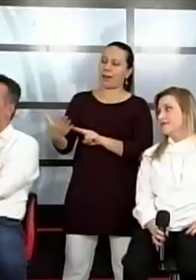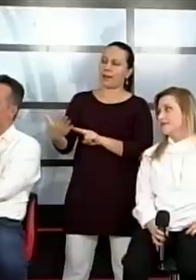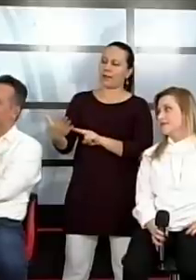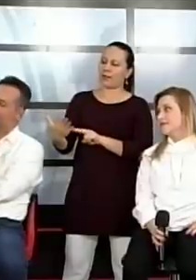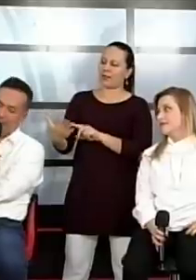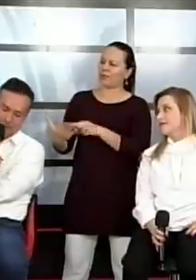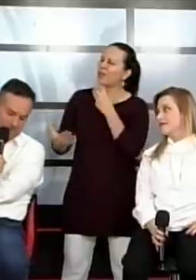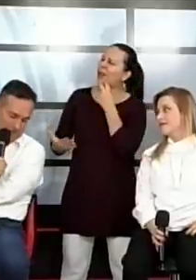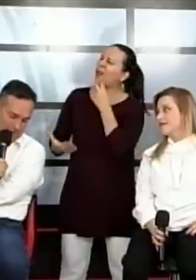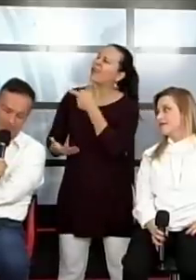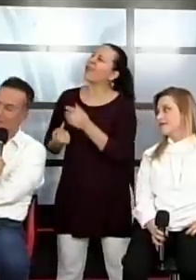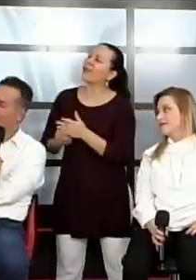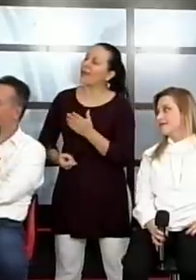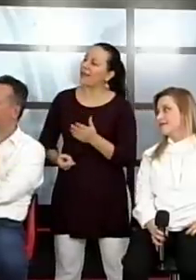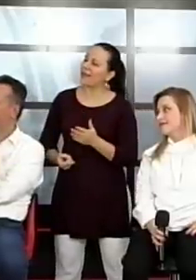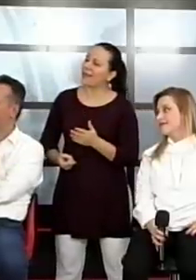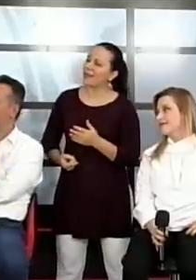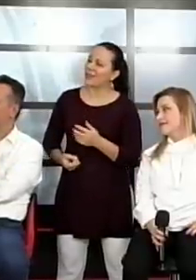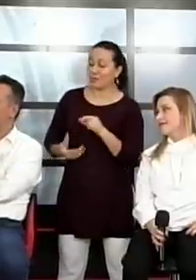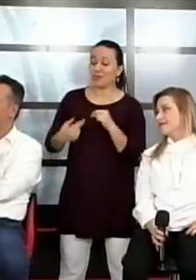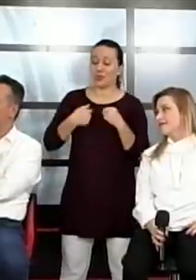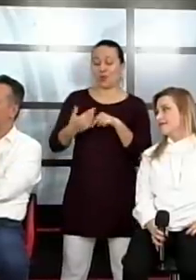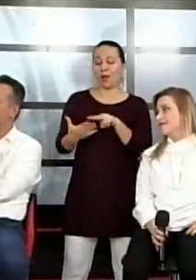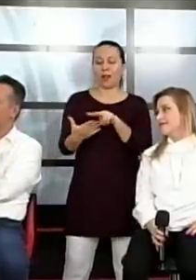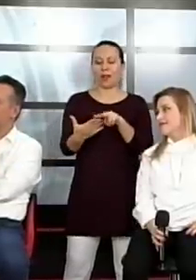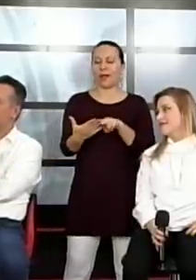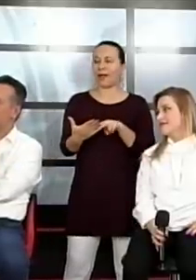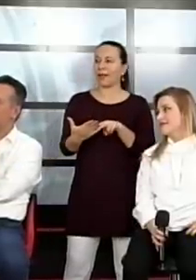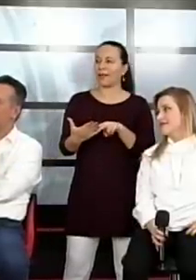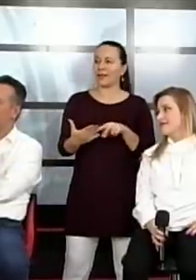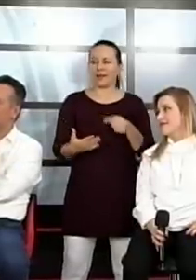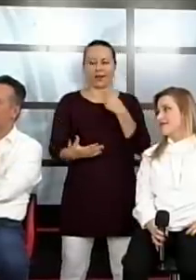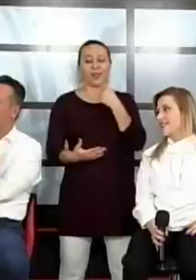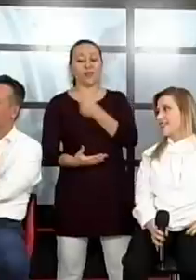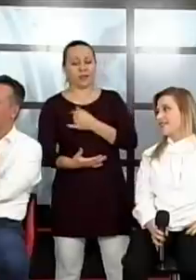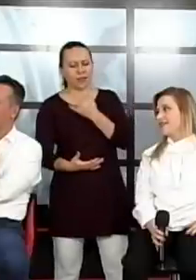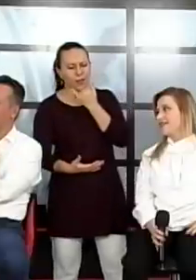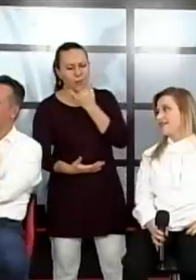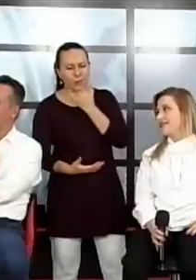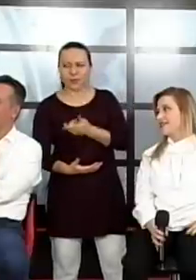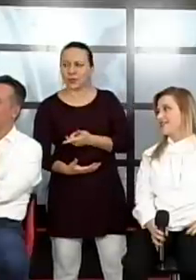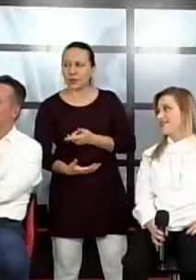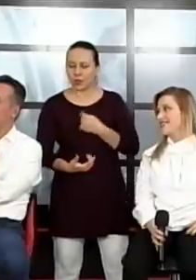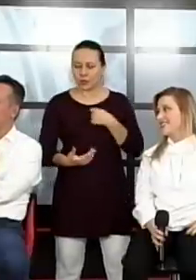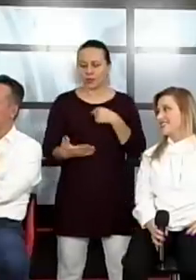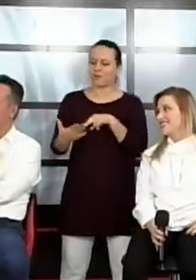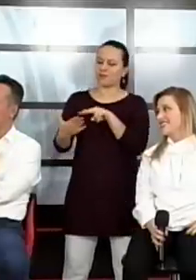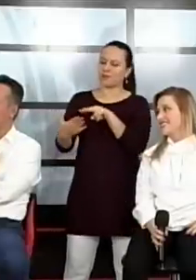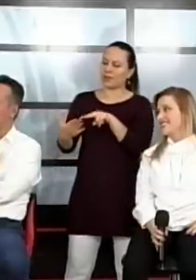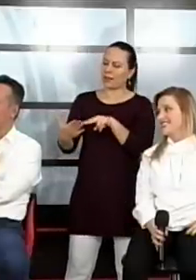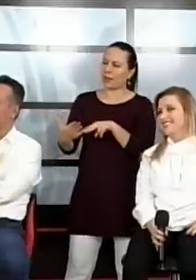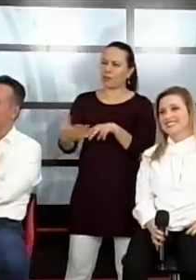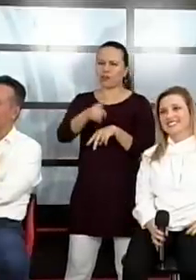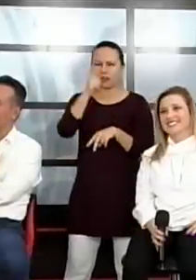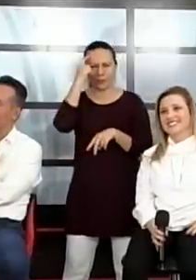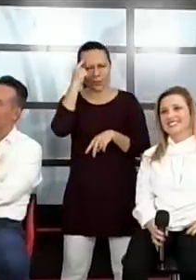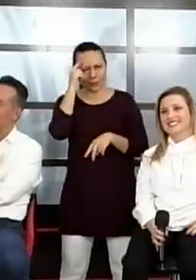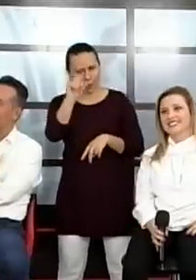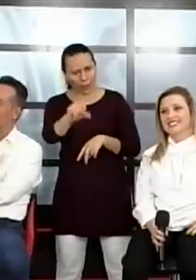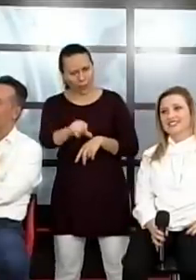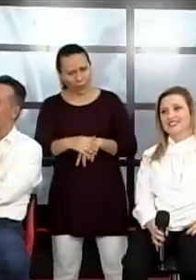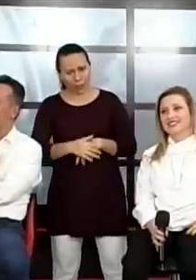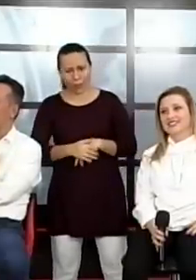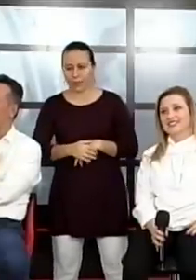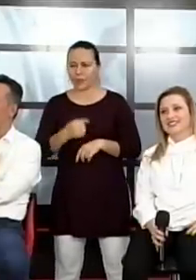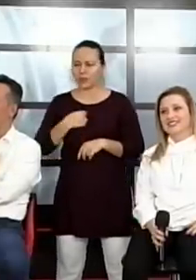¿Usted qué se ríe? Le leí un post. Pero yo le dije a usted qué pasó ese día. Le leí un post, no sean mal pensados. Le